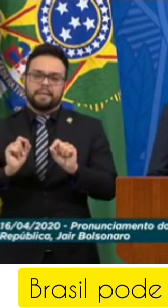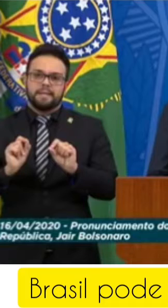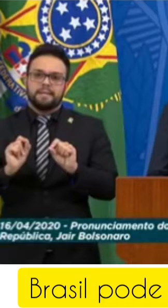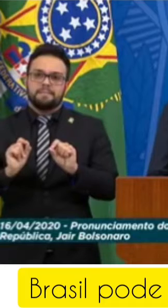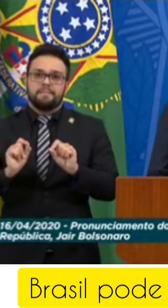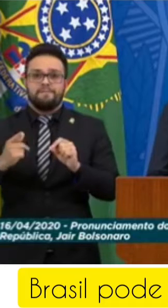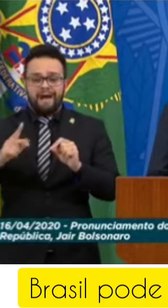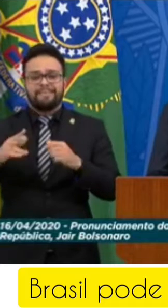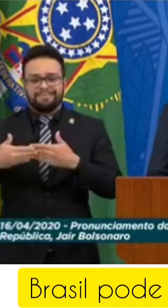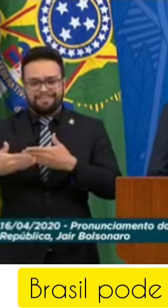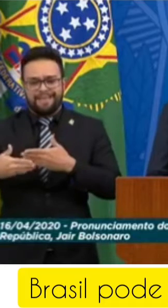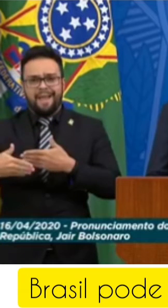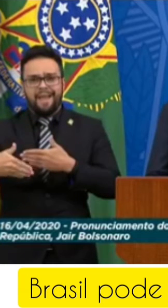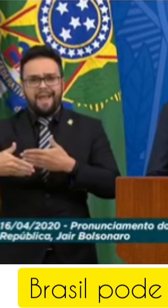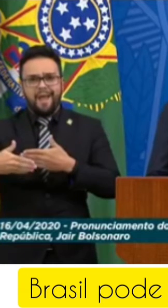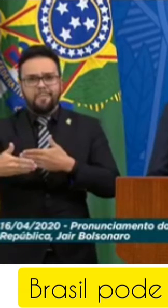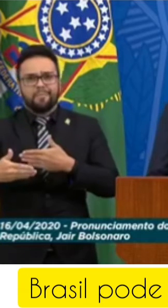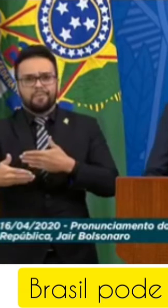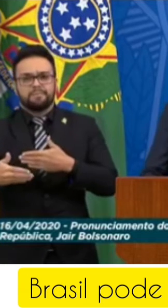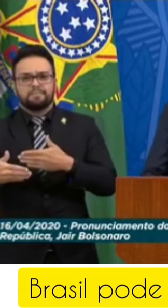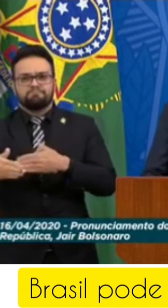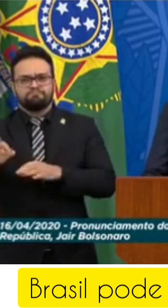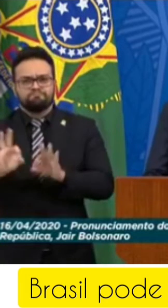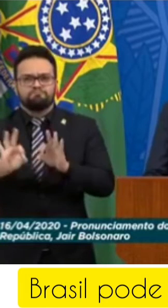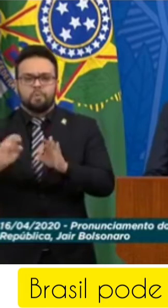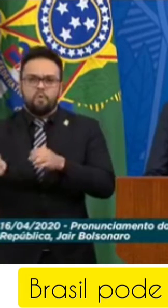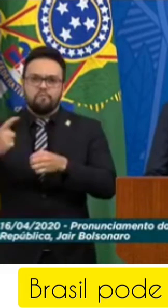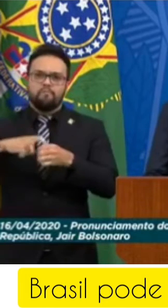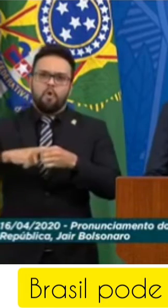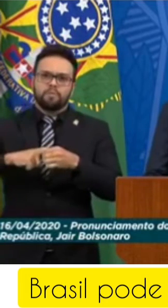apelo para os demais outros poderes.